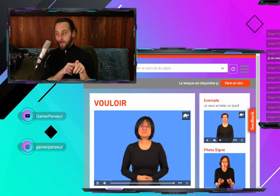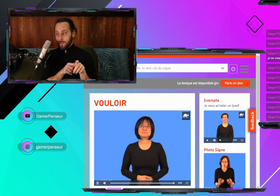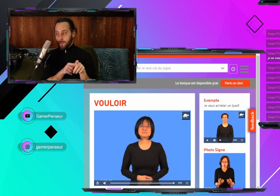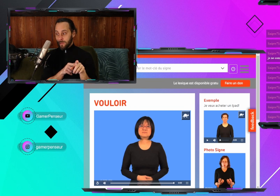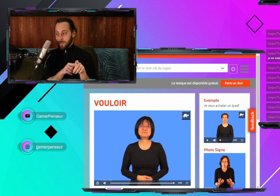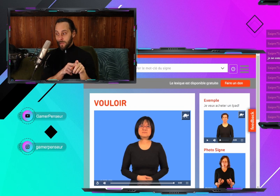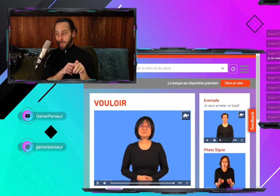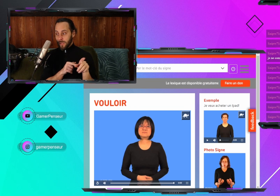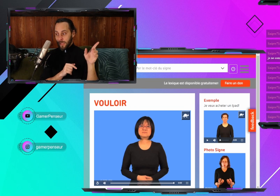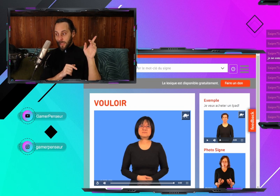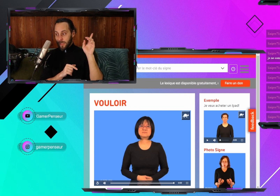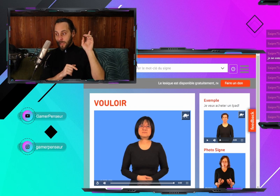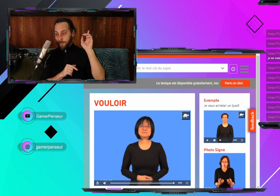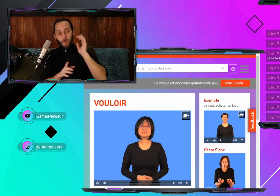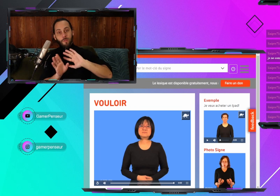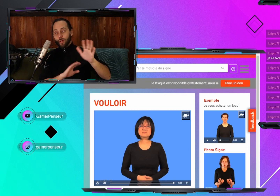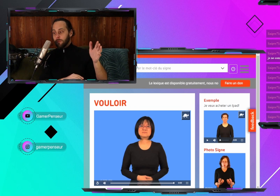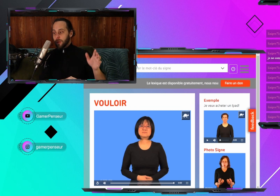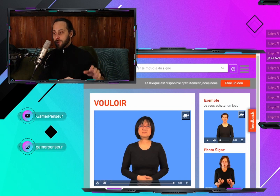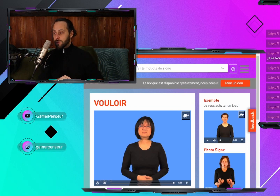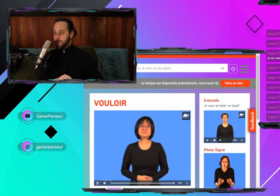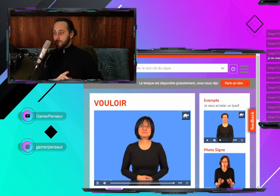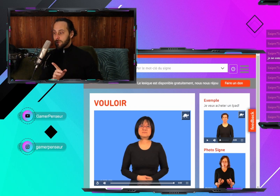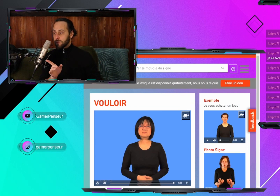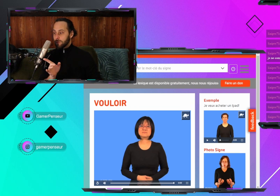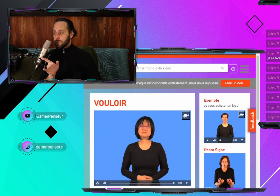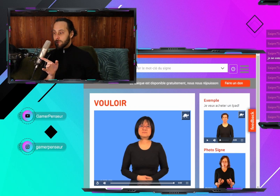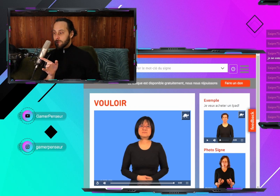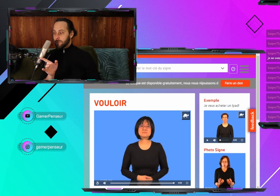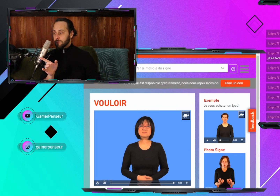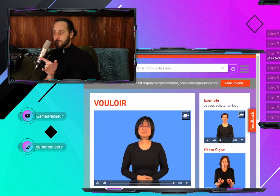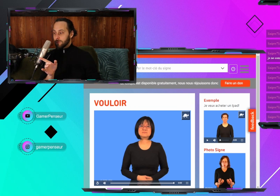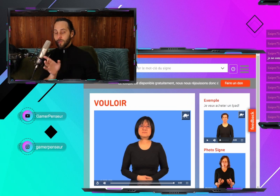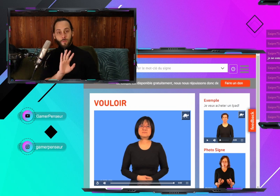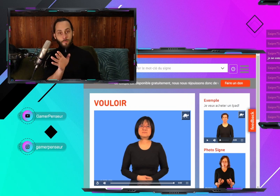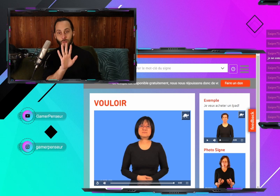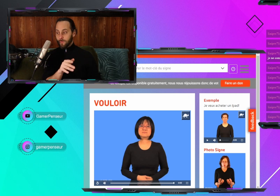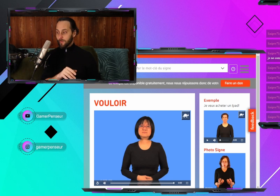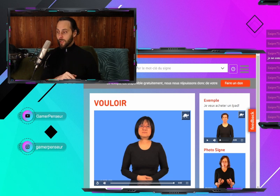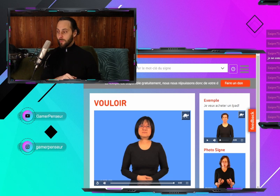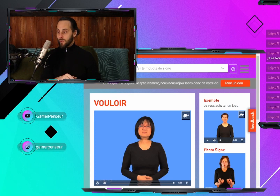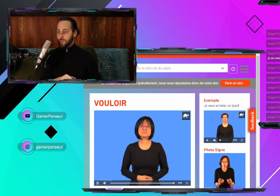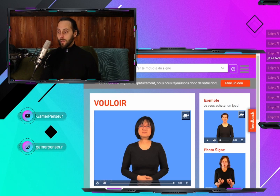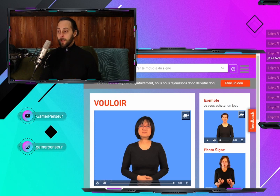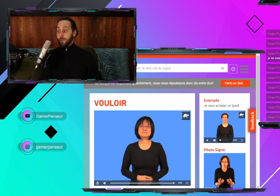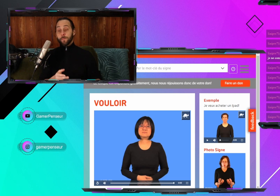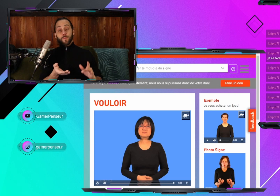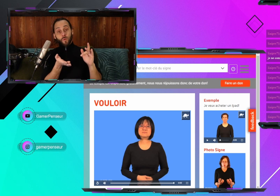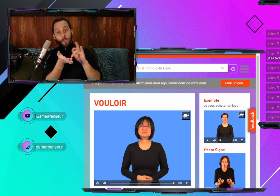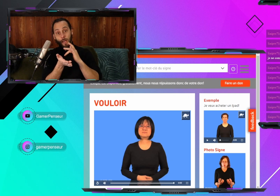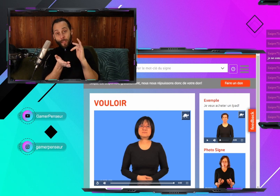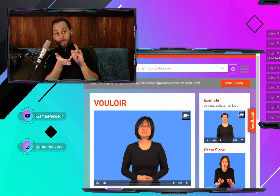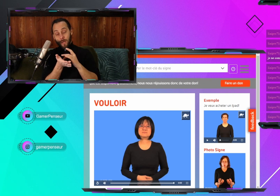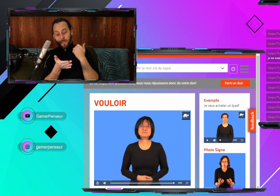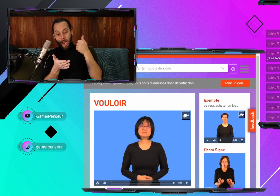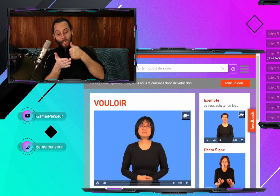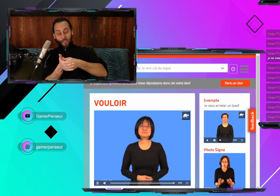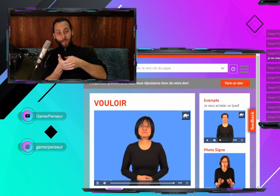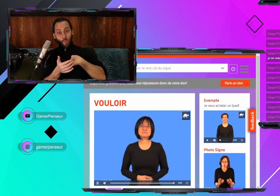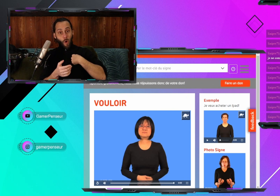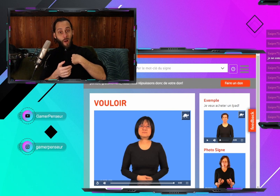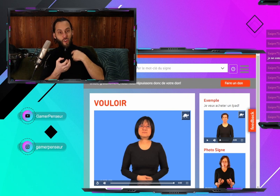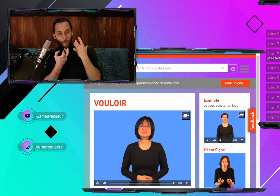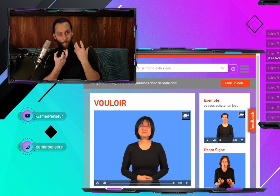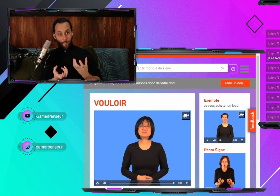venir. Pardon, c'est moi qui me mélange. Non, pardon, c'est moi qui me mélange. Donc, un iPad